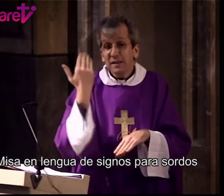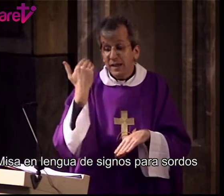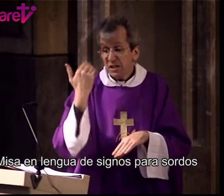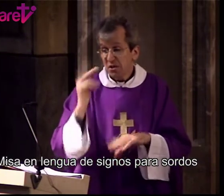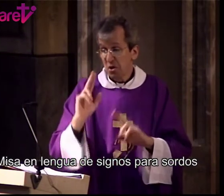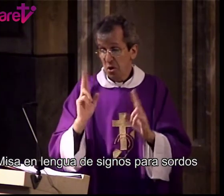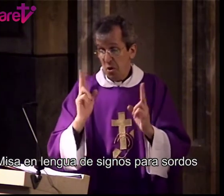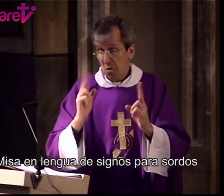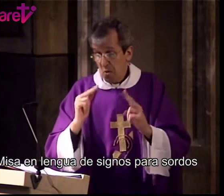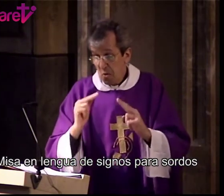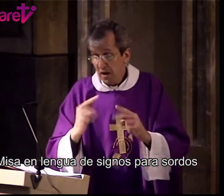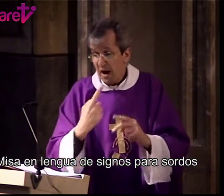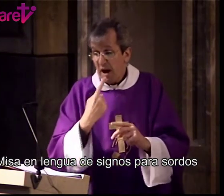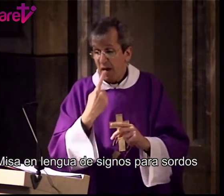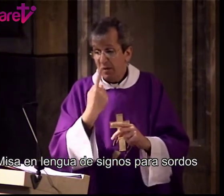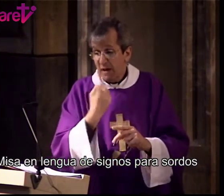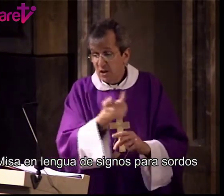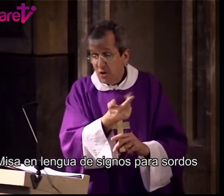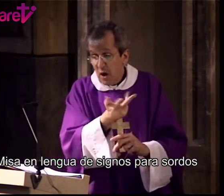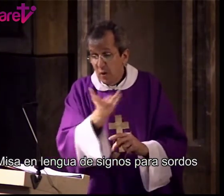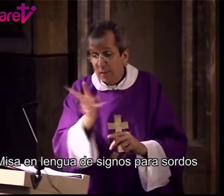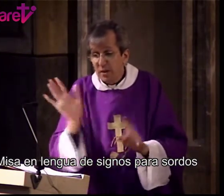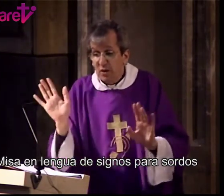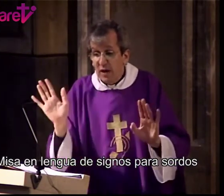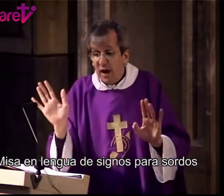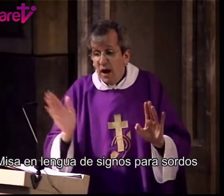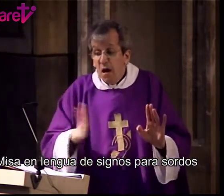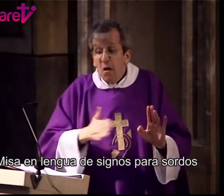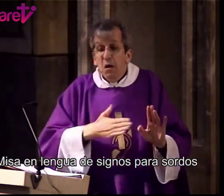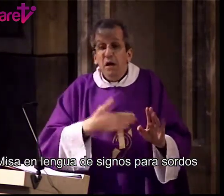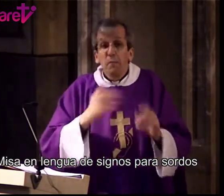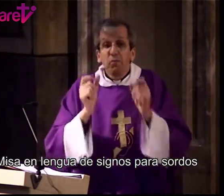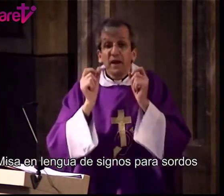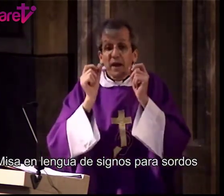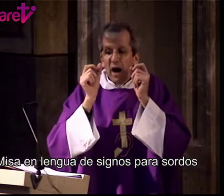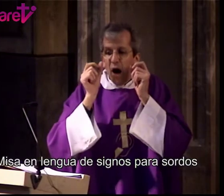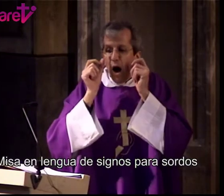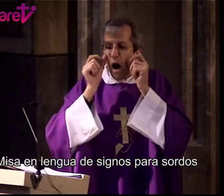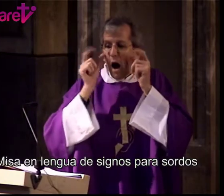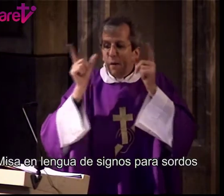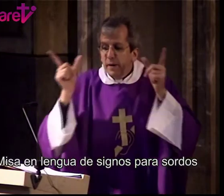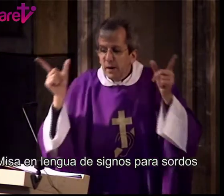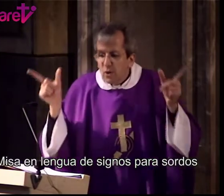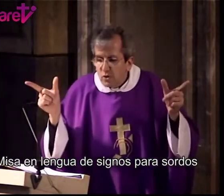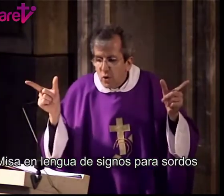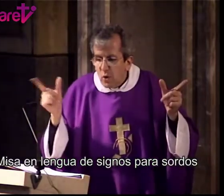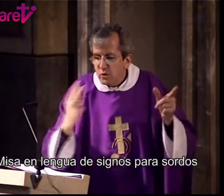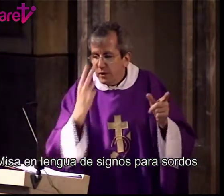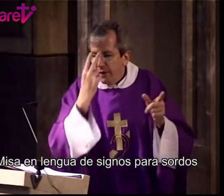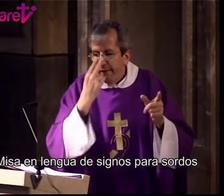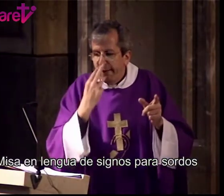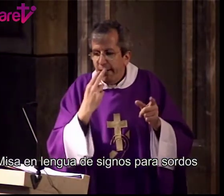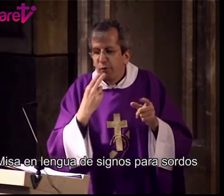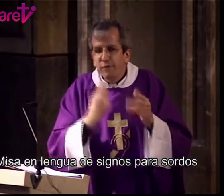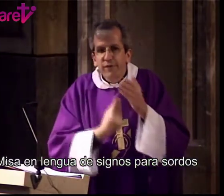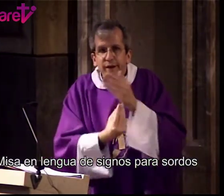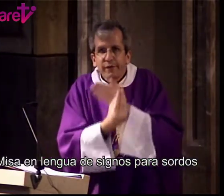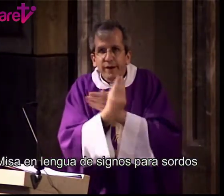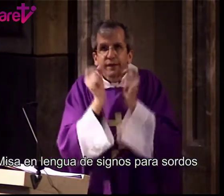Antes nunca había dicho a alguna persona que pudiera abrir los ojos a un ciego de